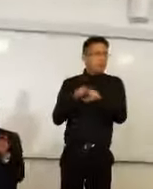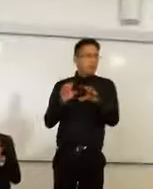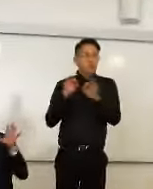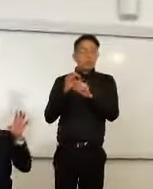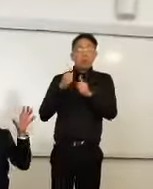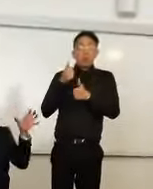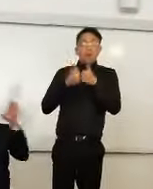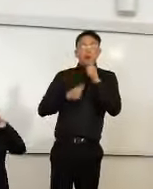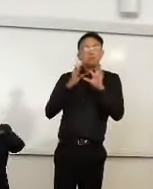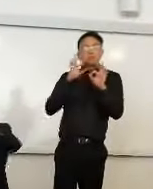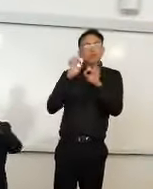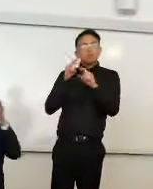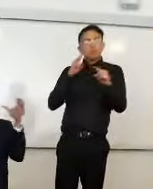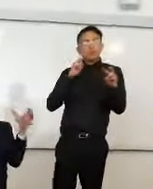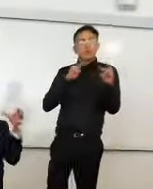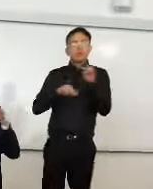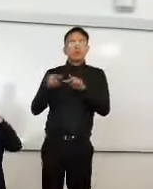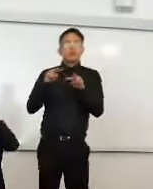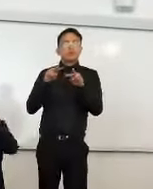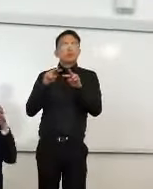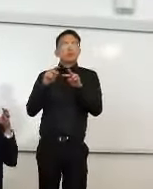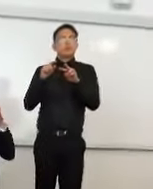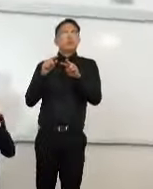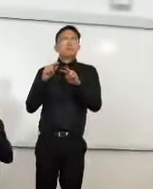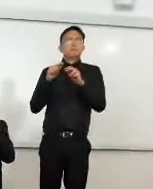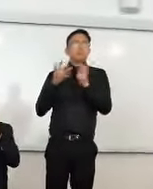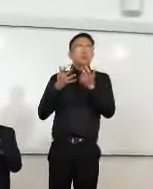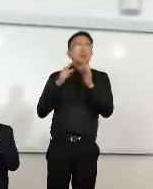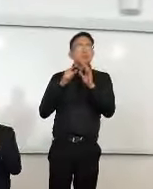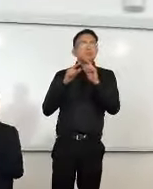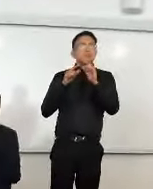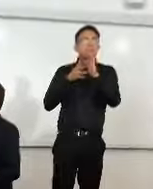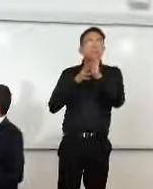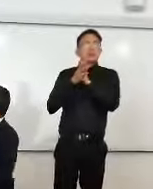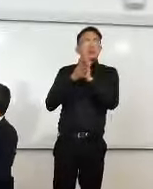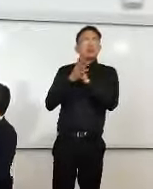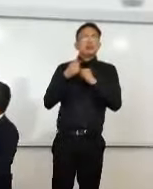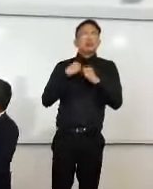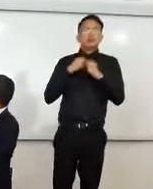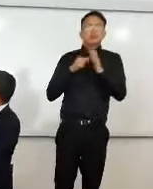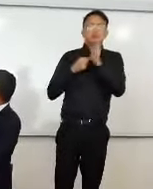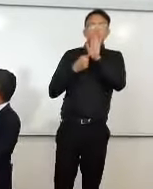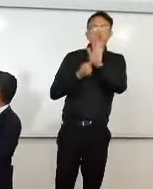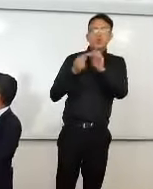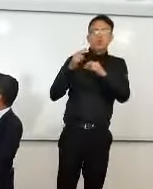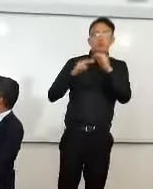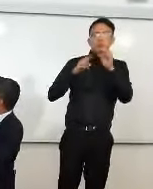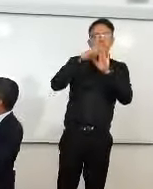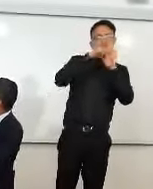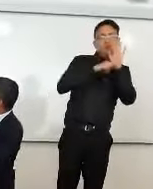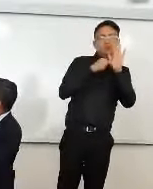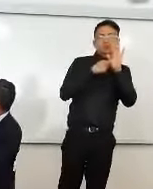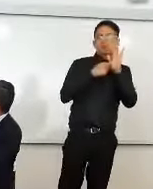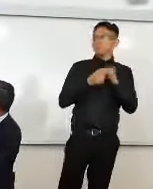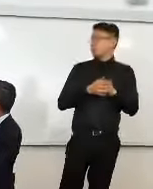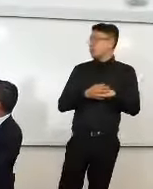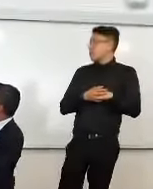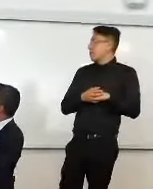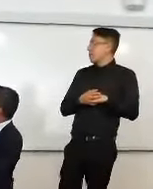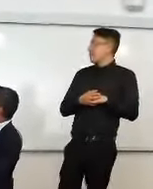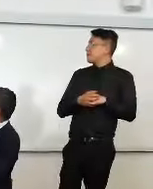mirada, cuál es esa sombrilla, ese marco para la implementación de la resolución. Frente a un